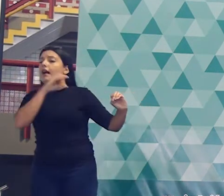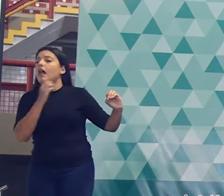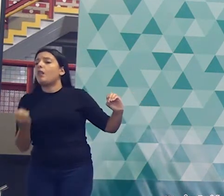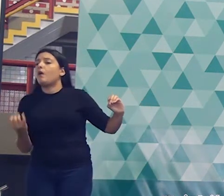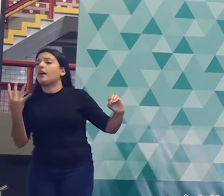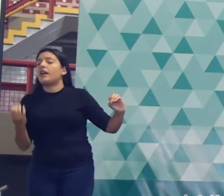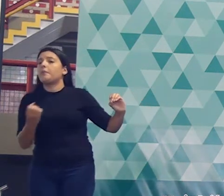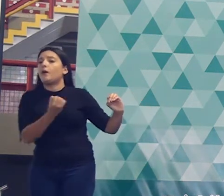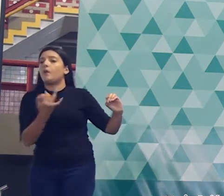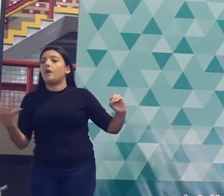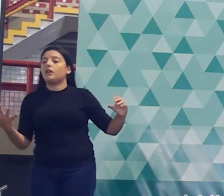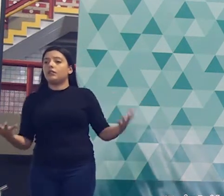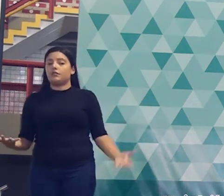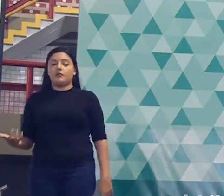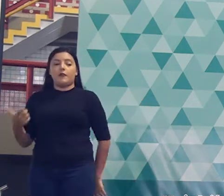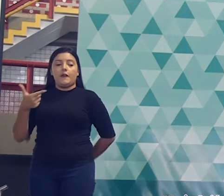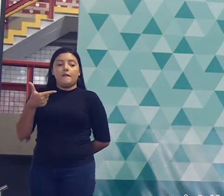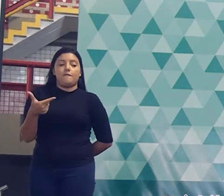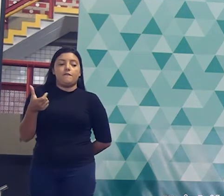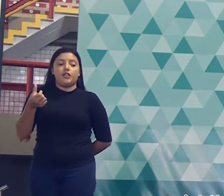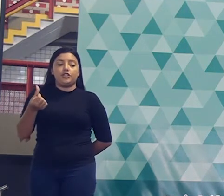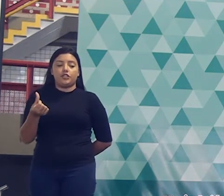calor?